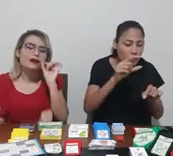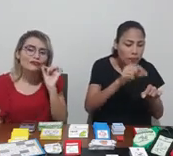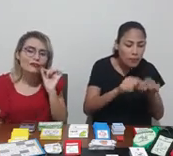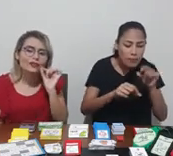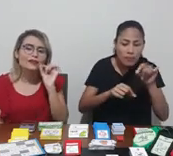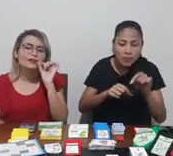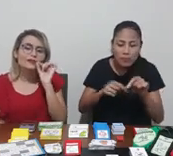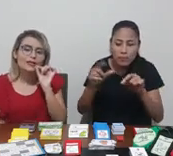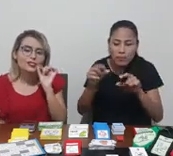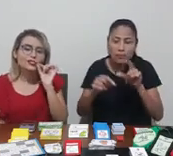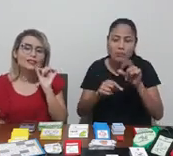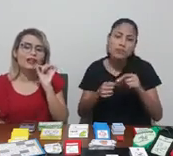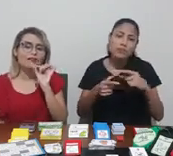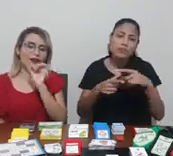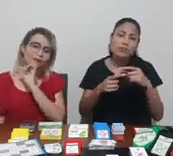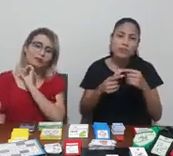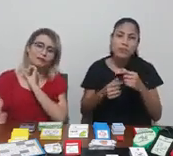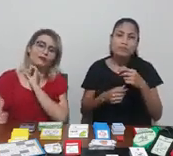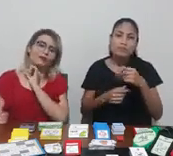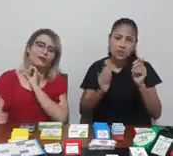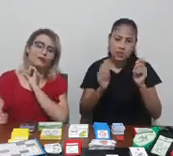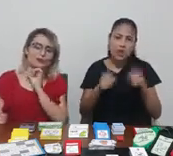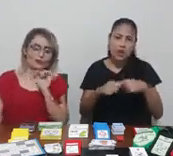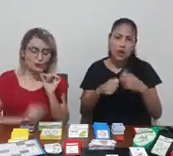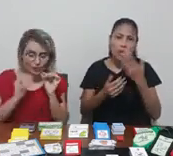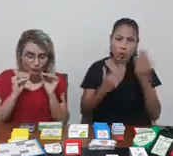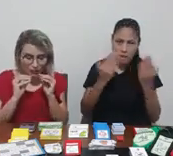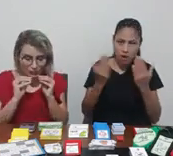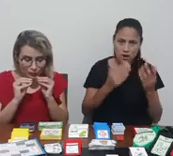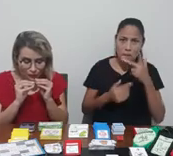da folhinha, mas a gente quer levar alimento para o